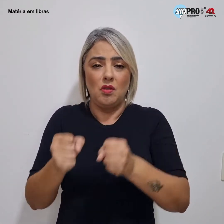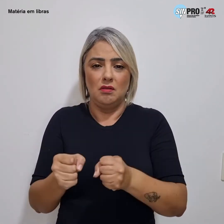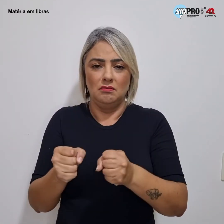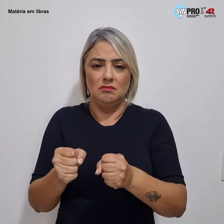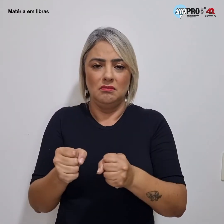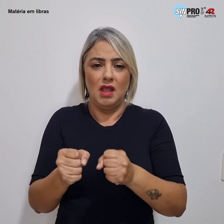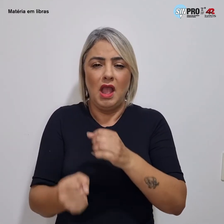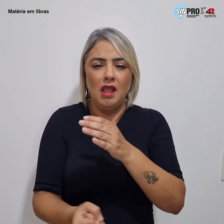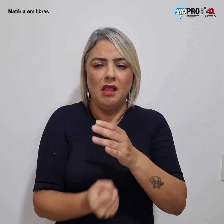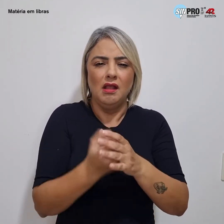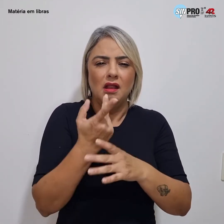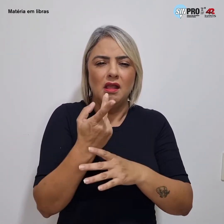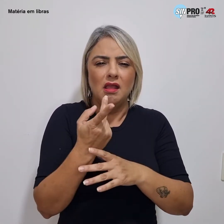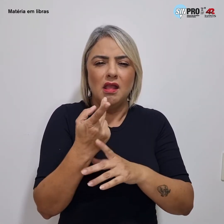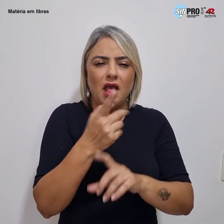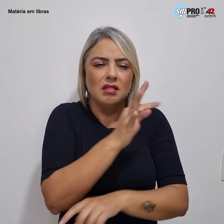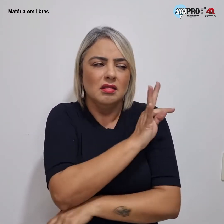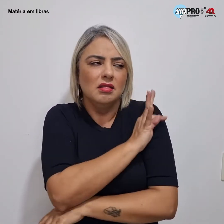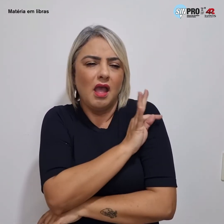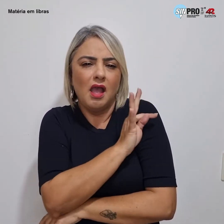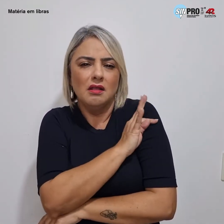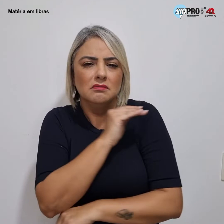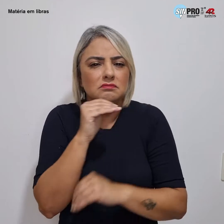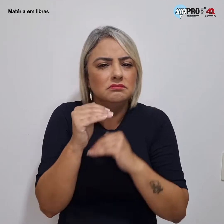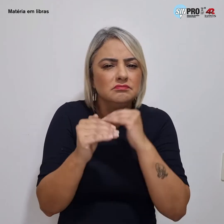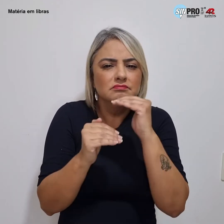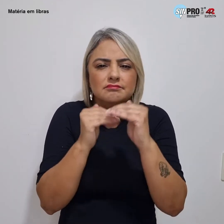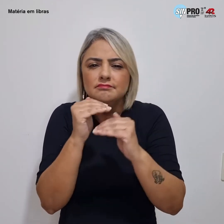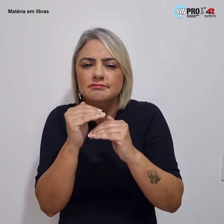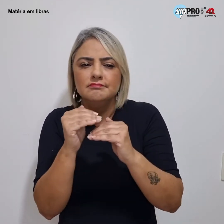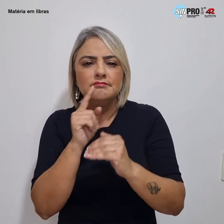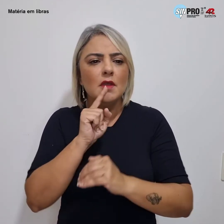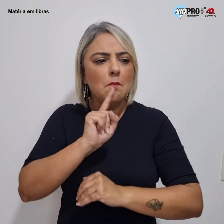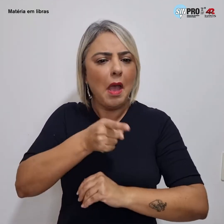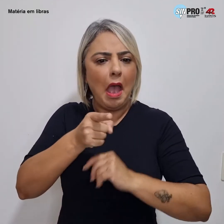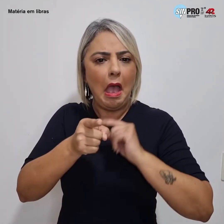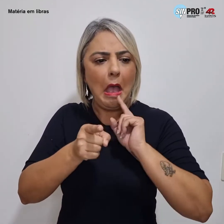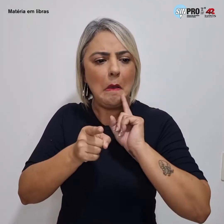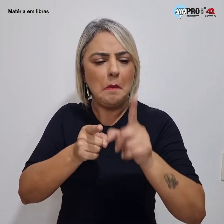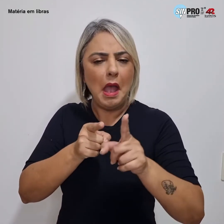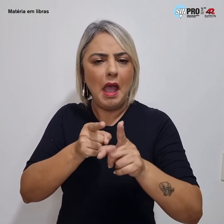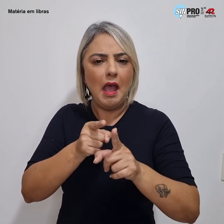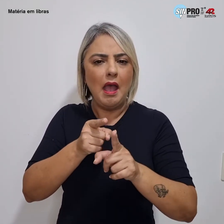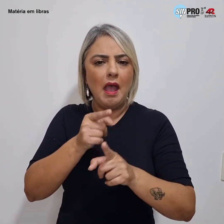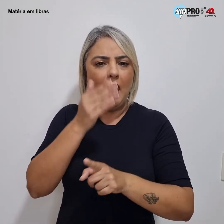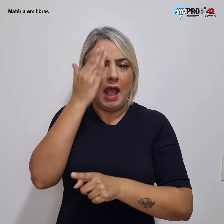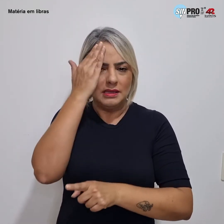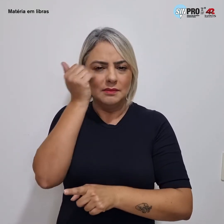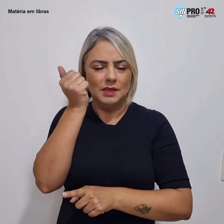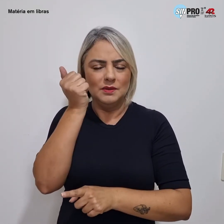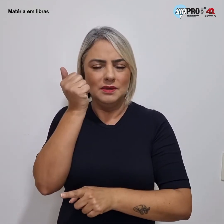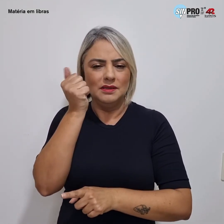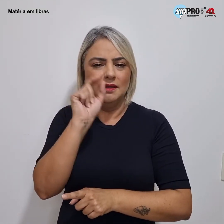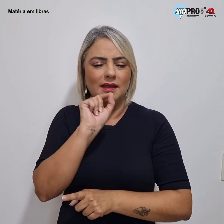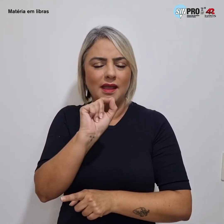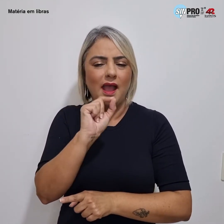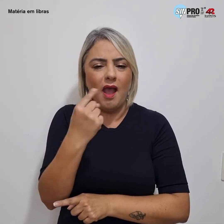poder. Criam-se técnicas para um processo de dominação. A sabedoria, portanto, é